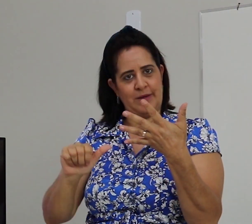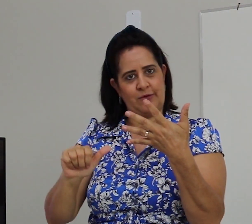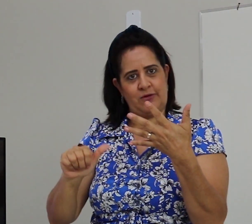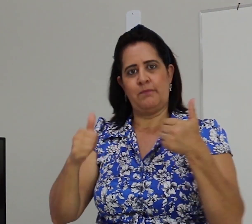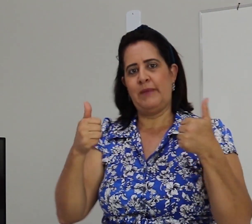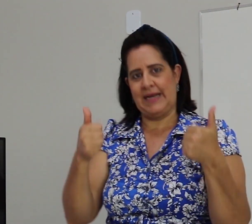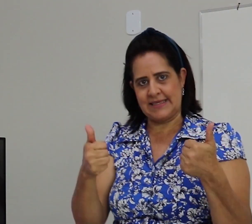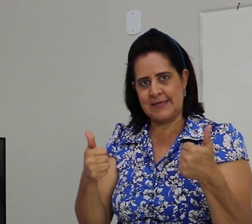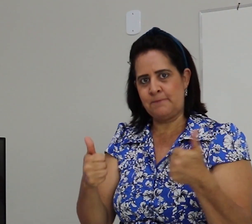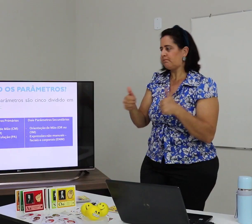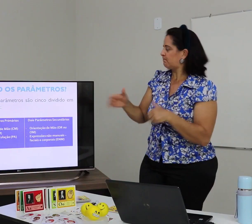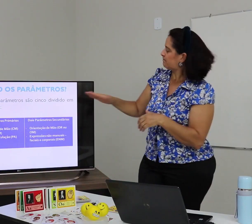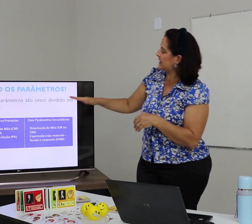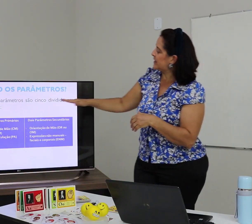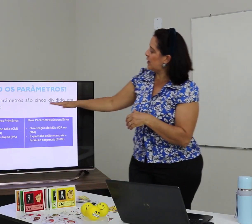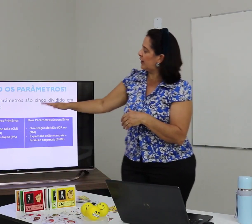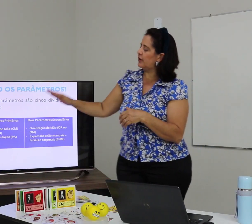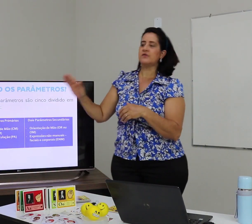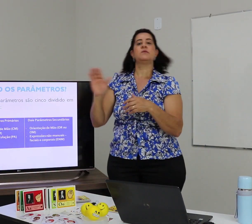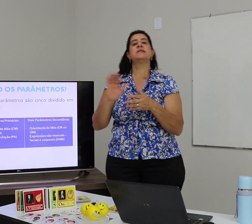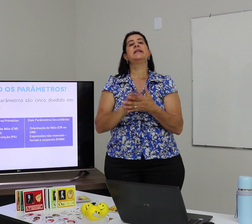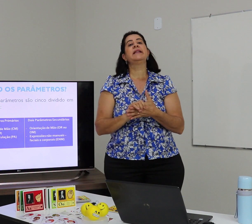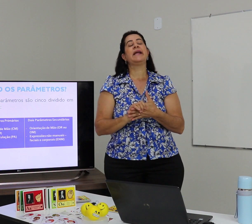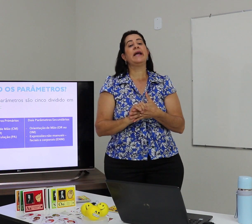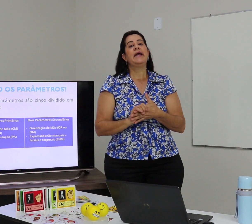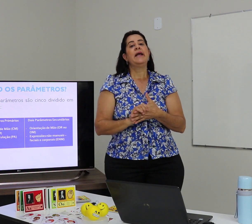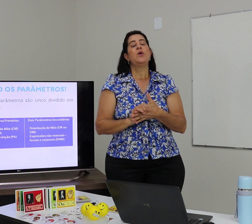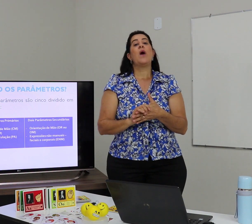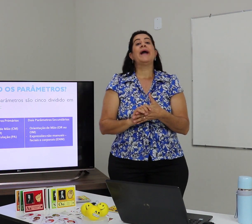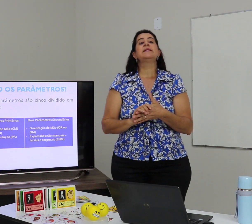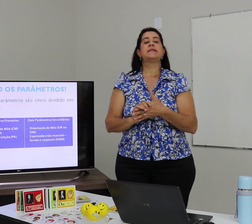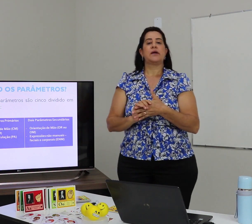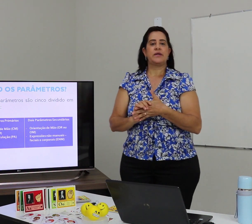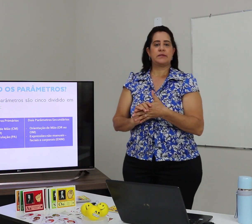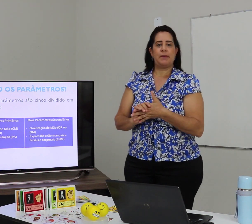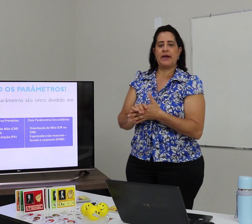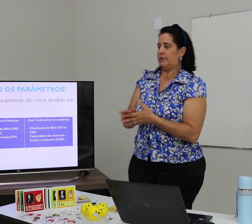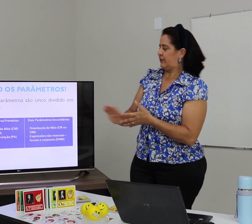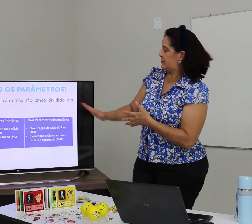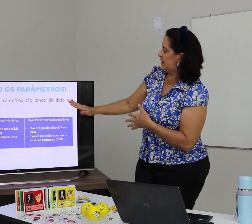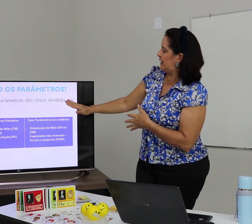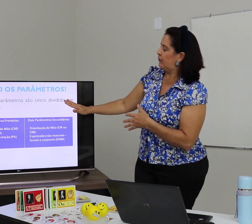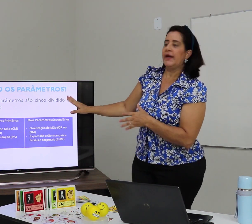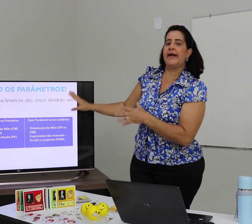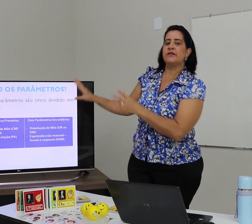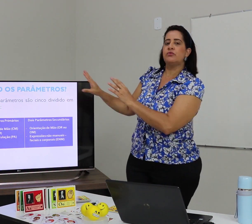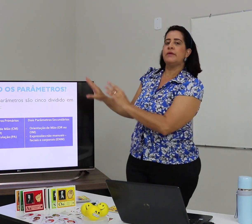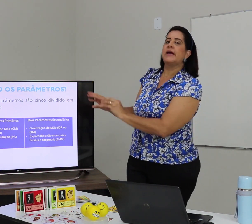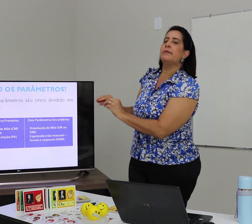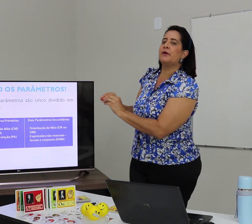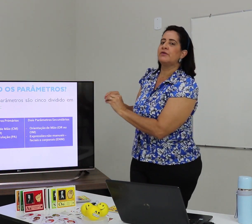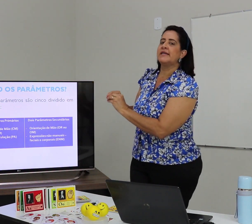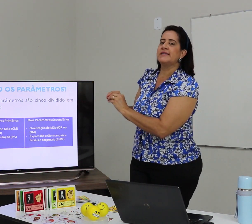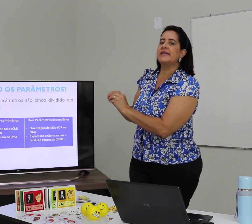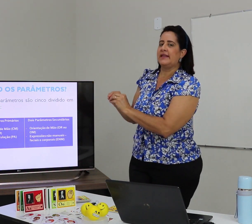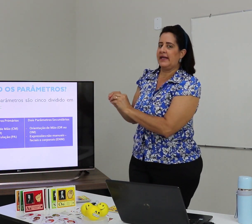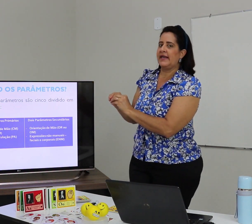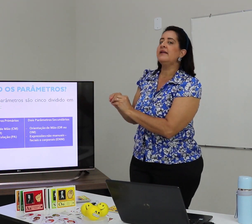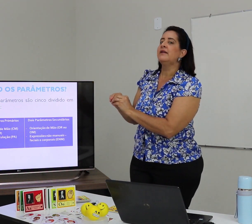parâmetros, beleza? Então agora nós vamos entender quais são esses parâmetros. eu vou resumir aqui para vocês entenderem.